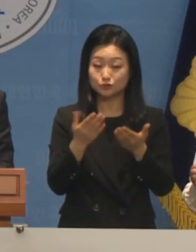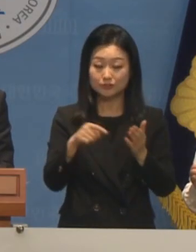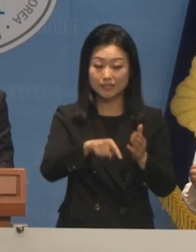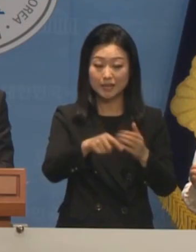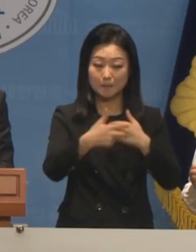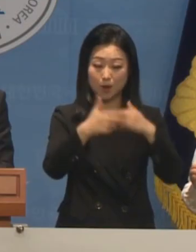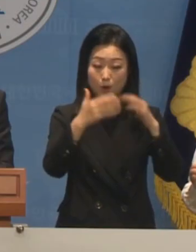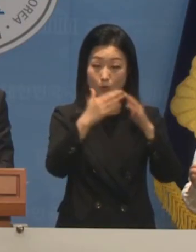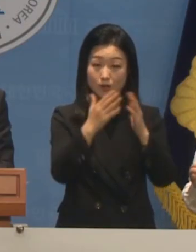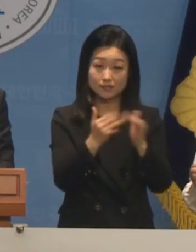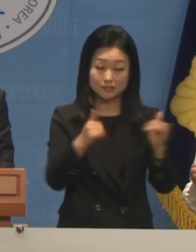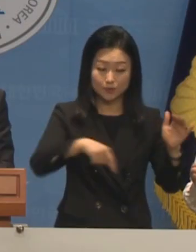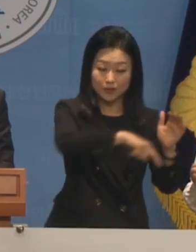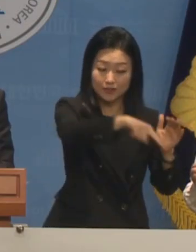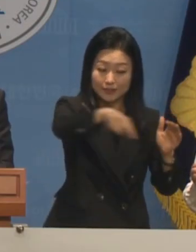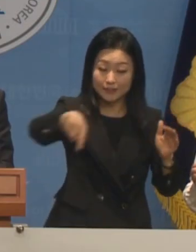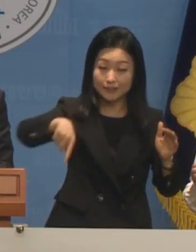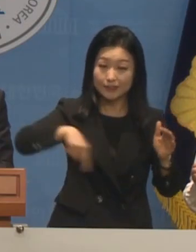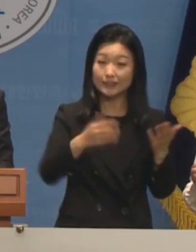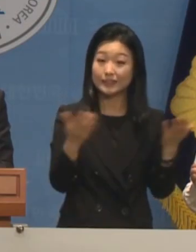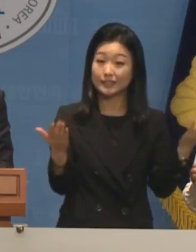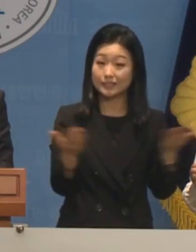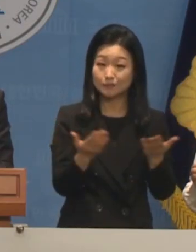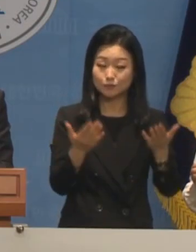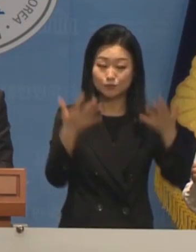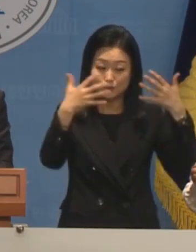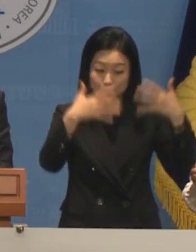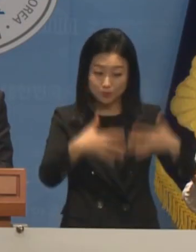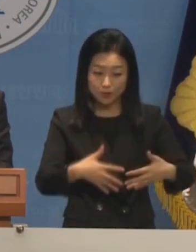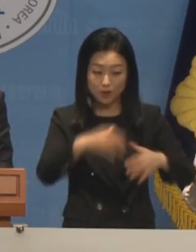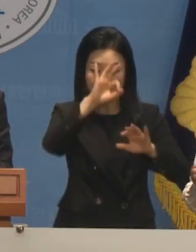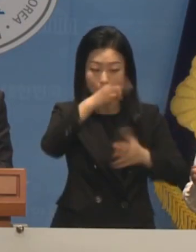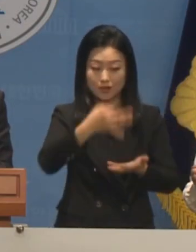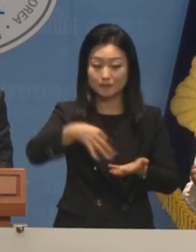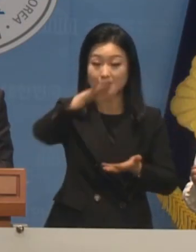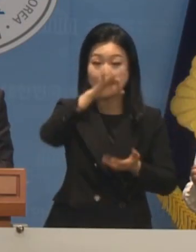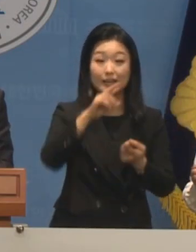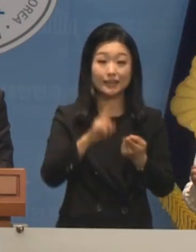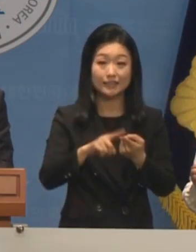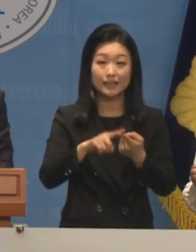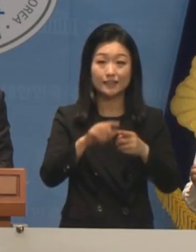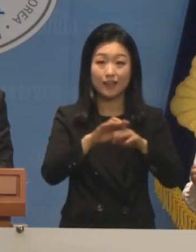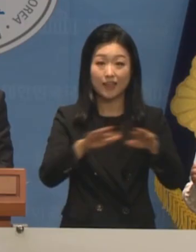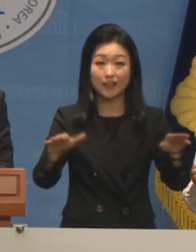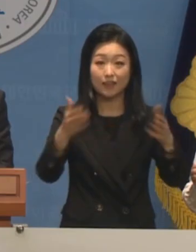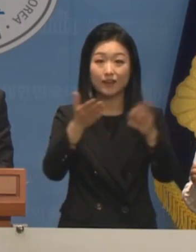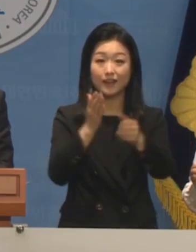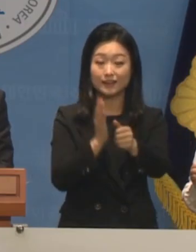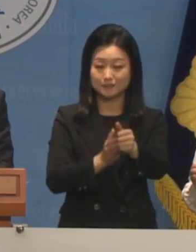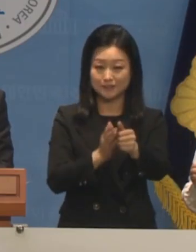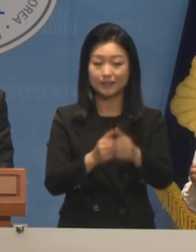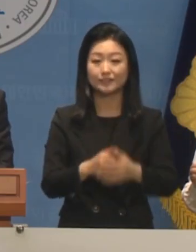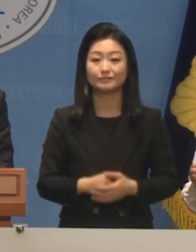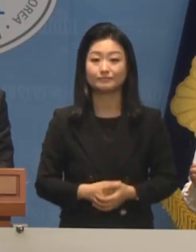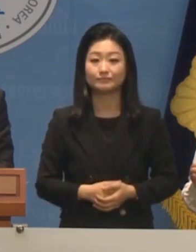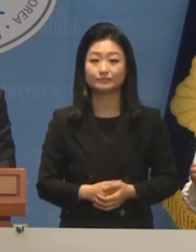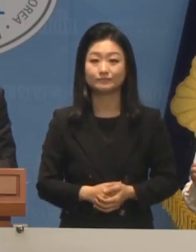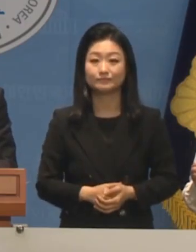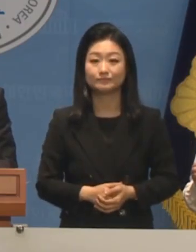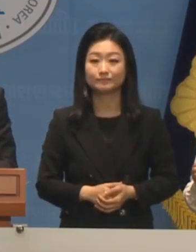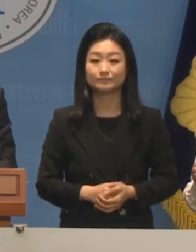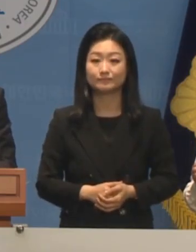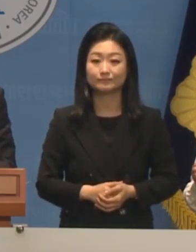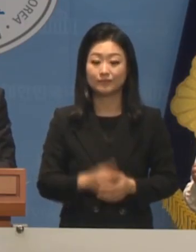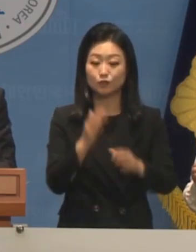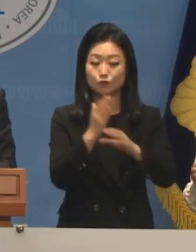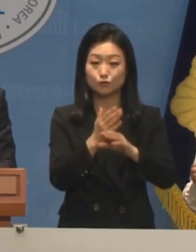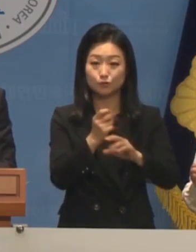보건의료 인력의 열악한 근무 여건과 적정 임금 체계는 해결되어야 할 과제일 것입니다